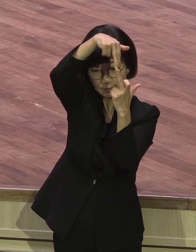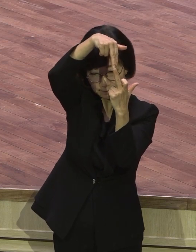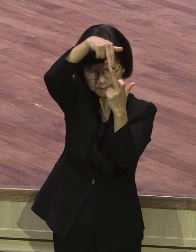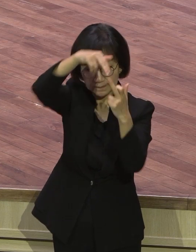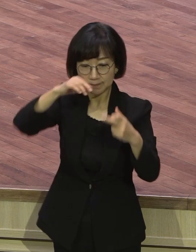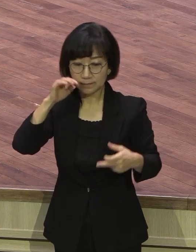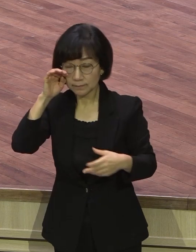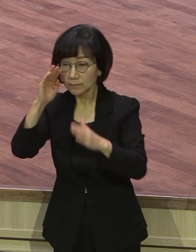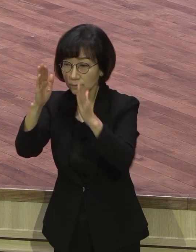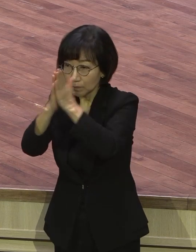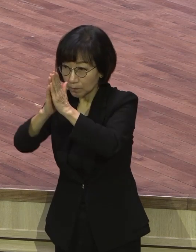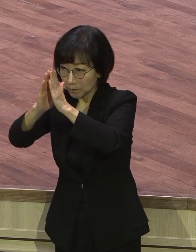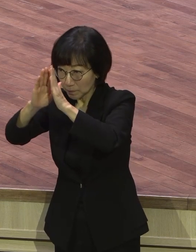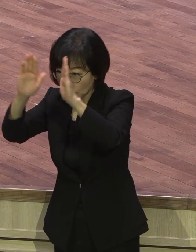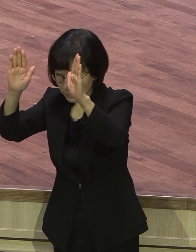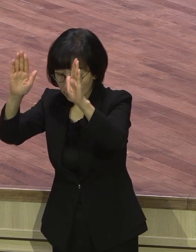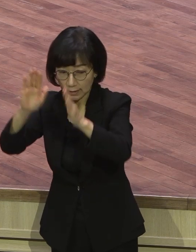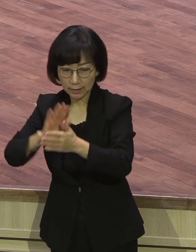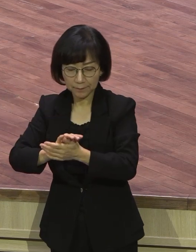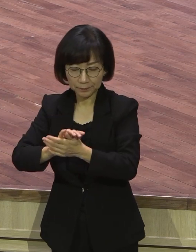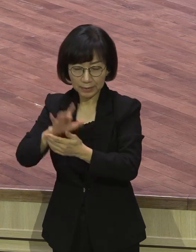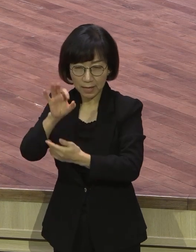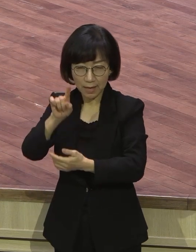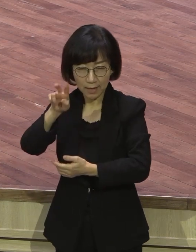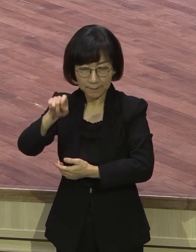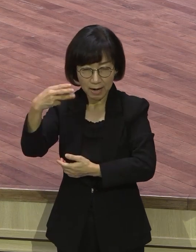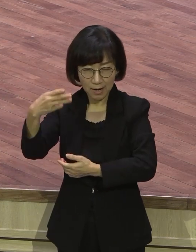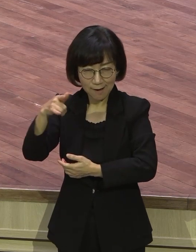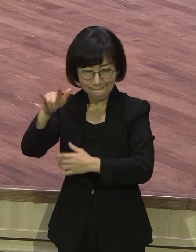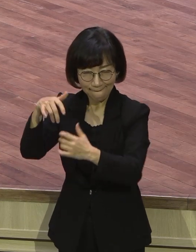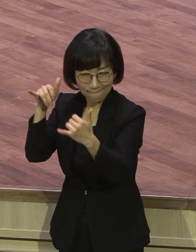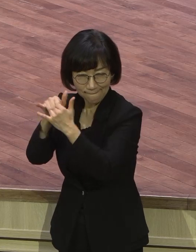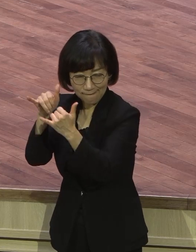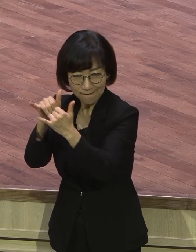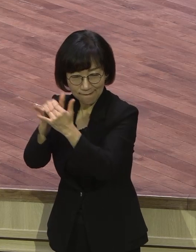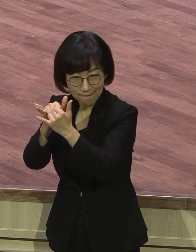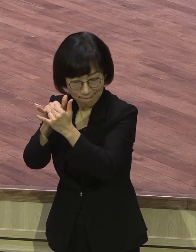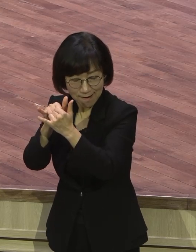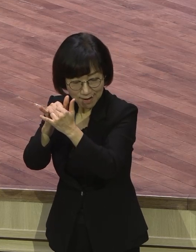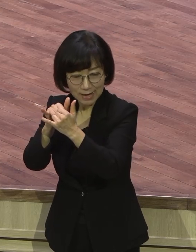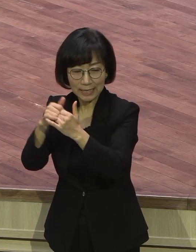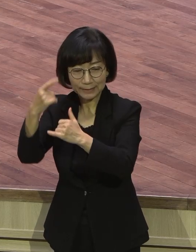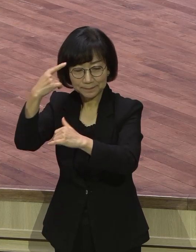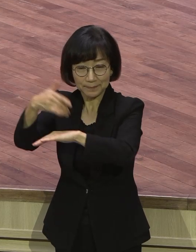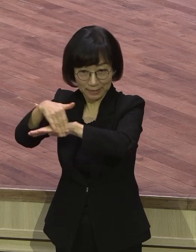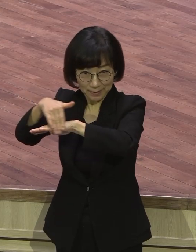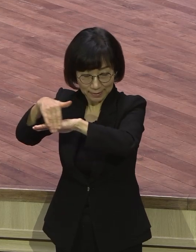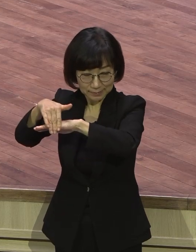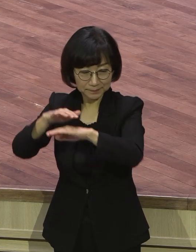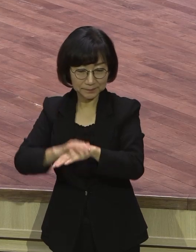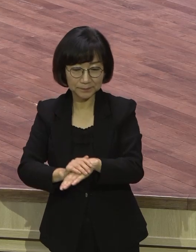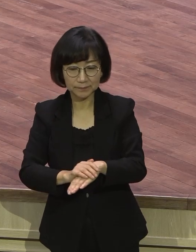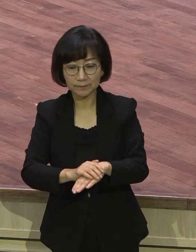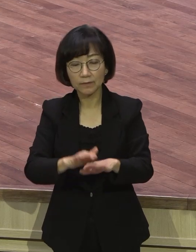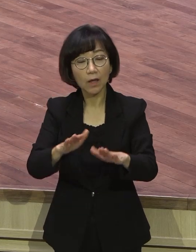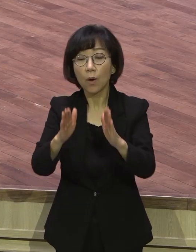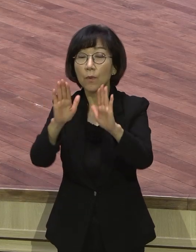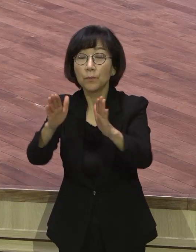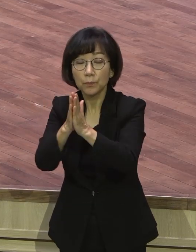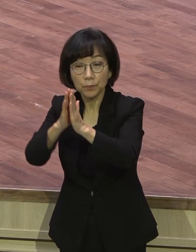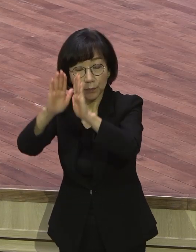모세가 아멜렉 족속과의 일전을 앞두고 어떻게 승리의 자리로 나아가는지 보여주고 있습니다. 본문에 보면 이